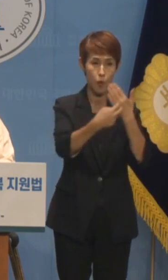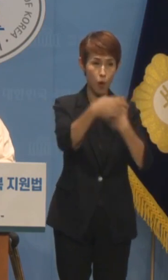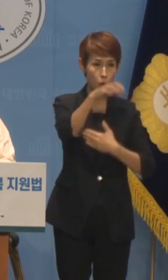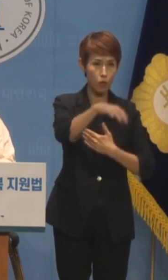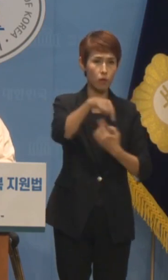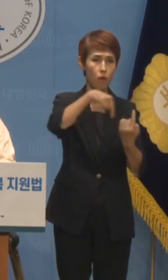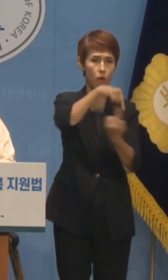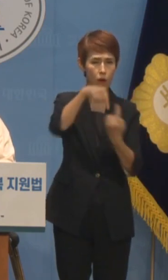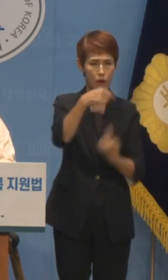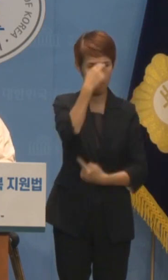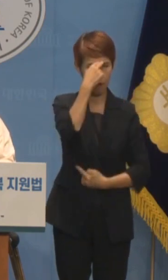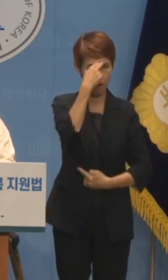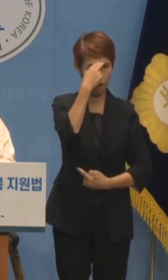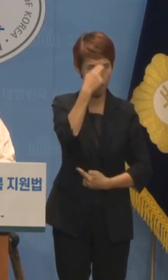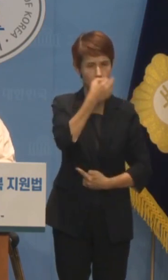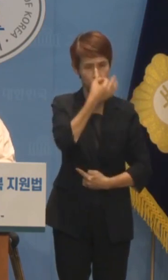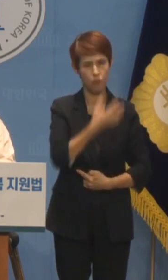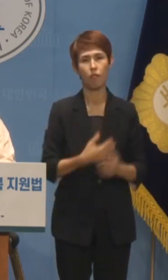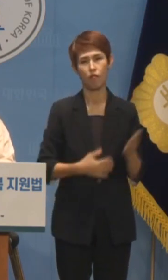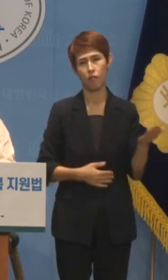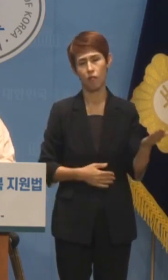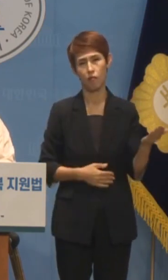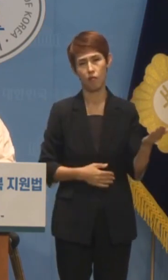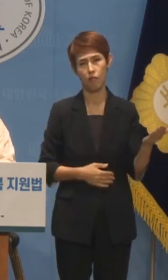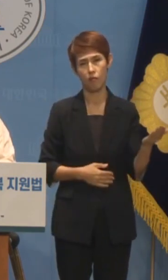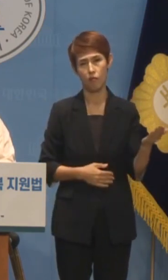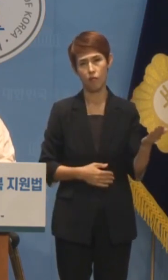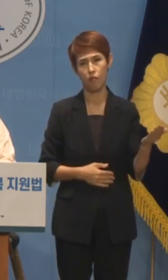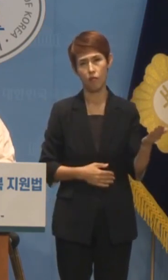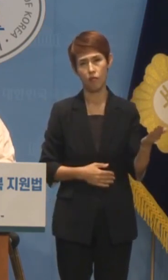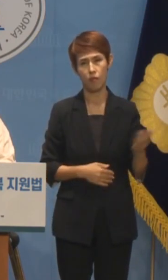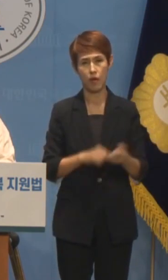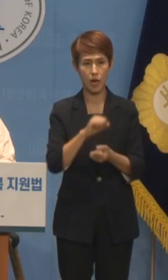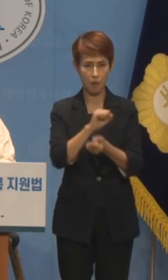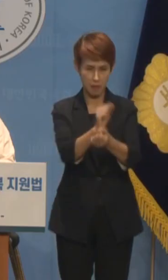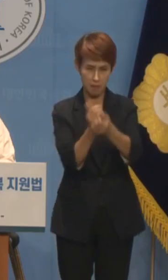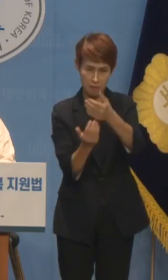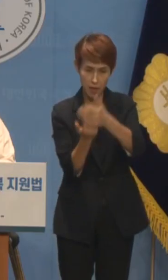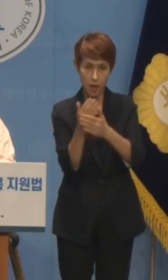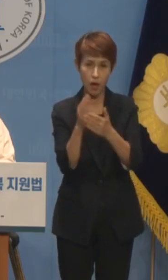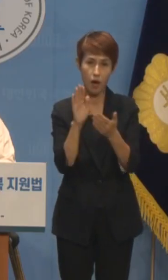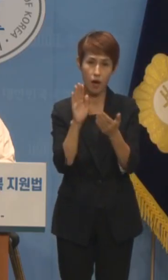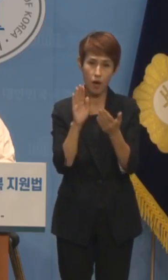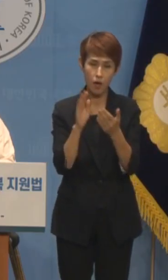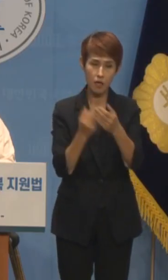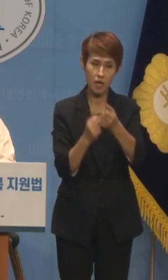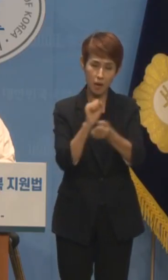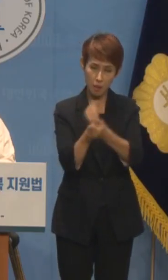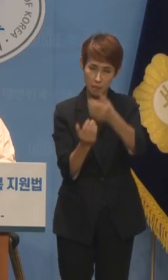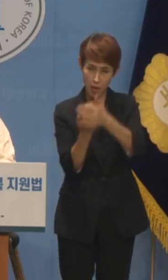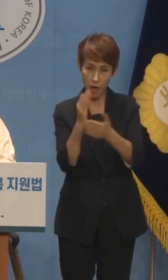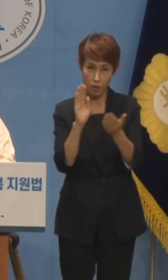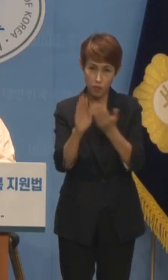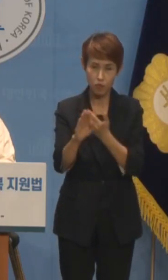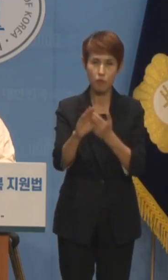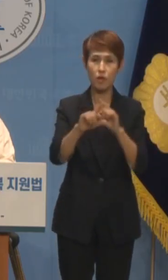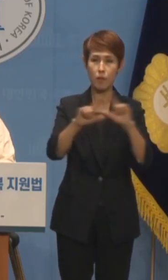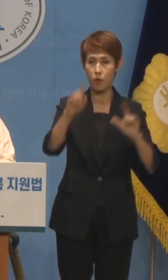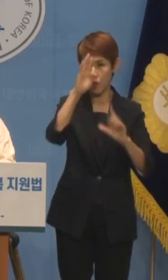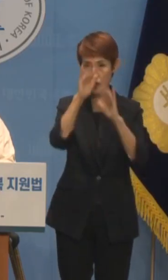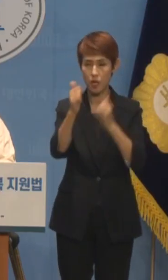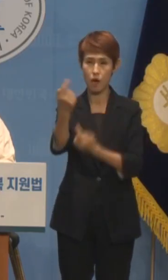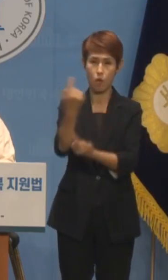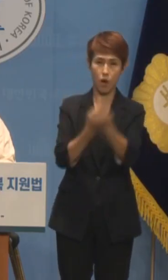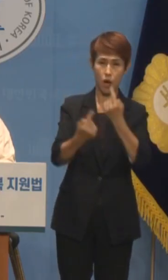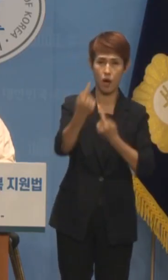악화로 힘든 상황에 처해 있습니다. 감염병 사태 이후에 일반 환자의 복귀가 쉽사리 이루어지지 않고